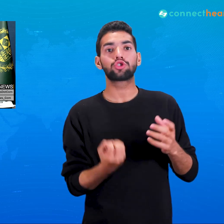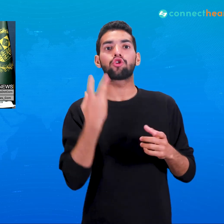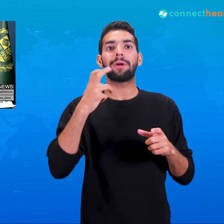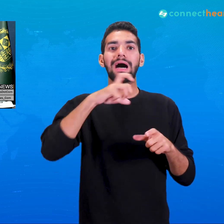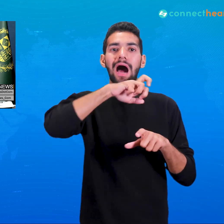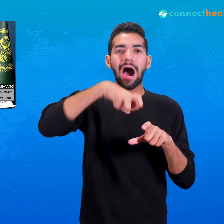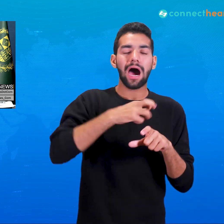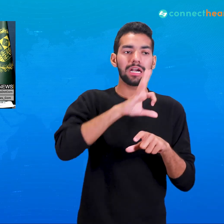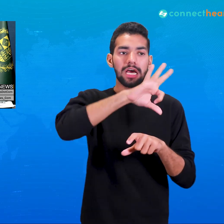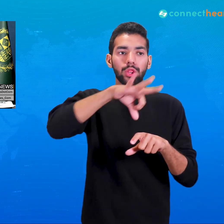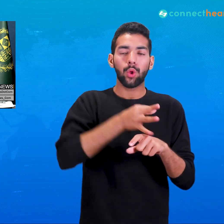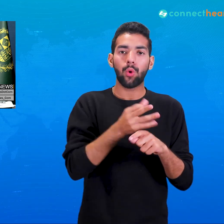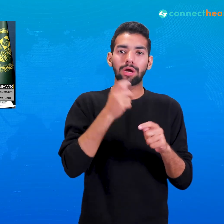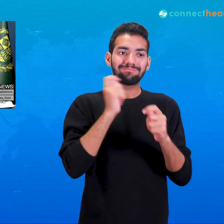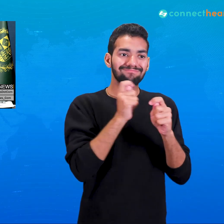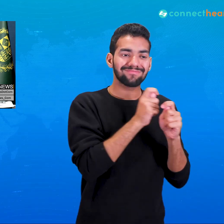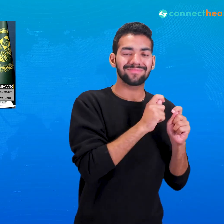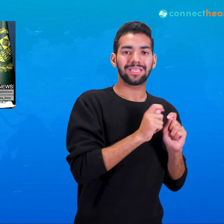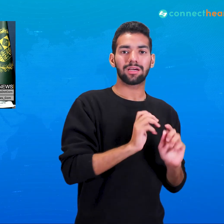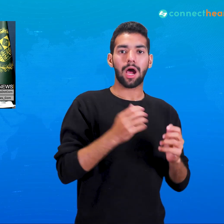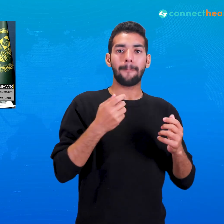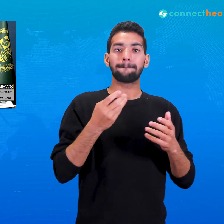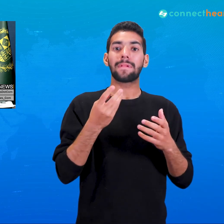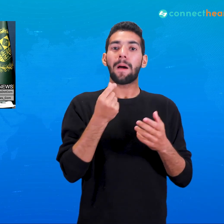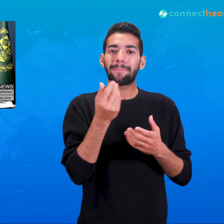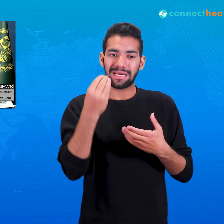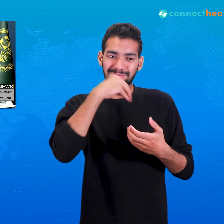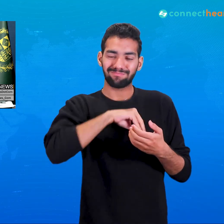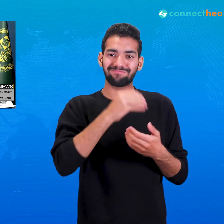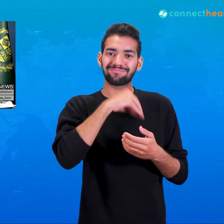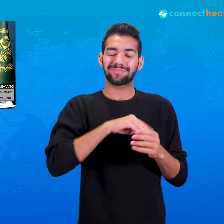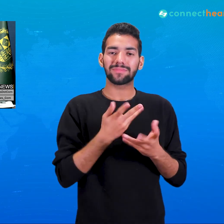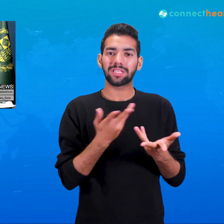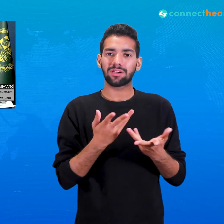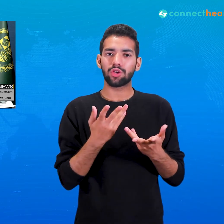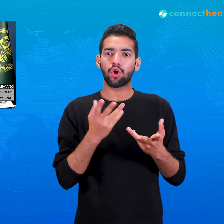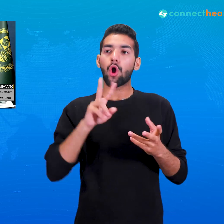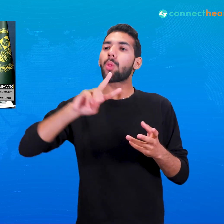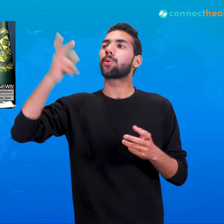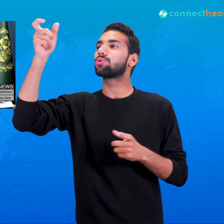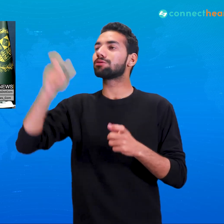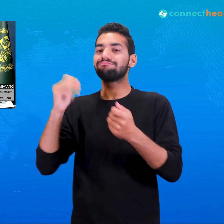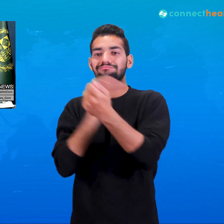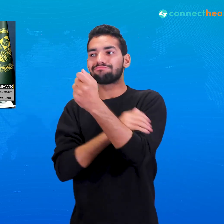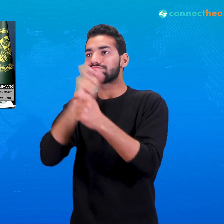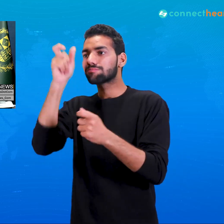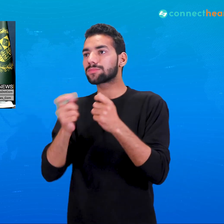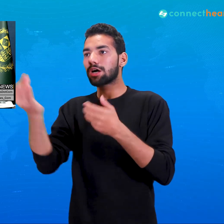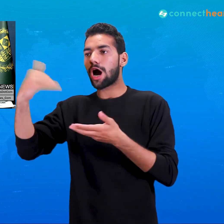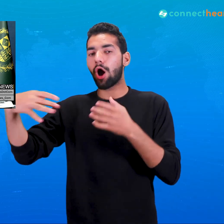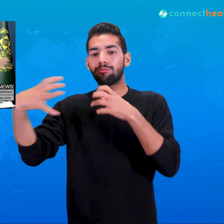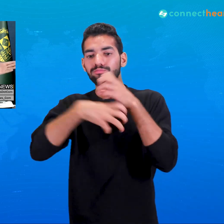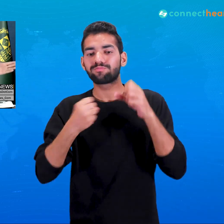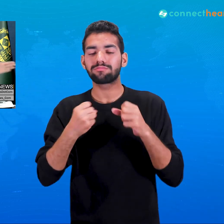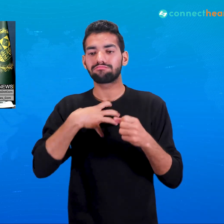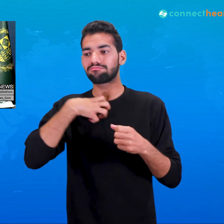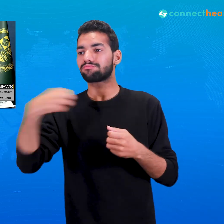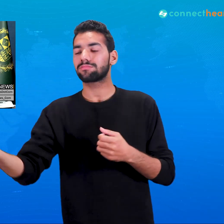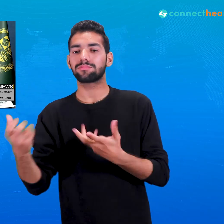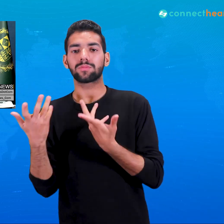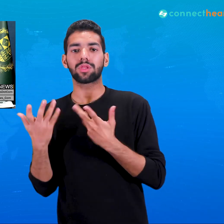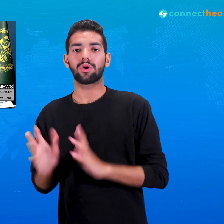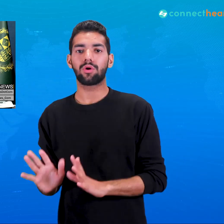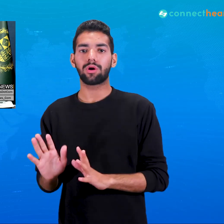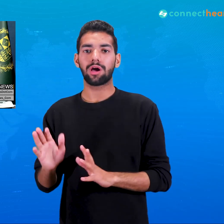کروں, محنت کروں, صبح سے 8-8 9-9 گھنٹے کام کروں, محنت کر کے پیسے کماؤں, اور دوسرا آدمی قبضہ کر کے کسی کا گھر, کسی کی